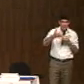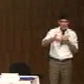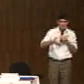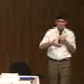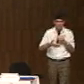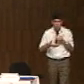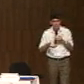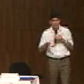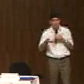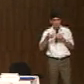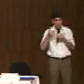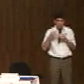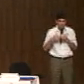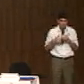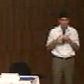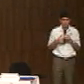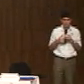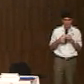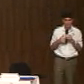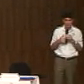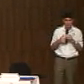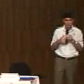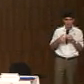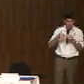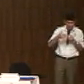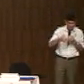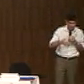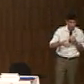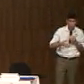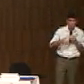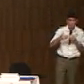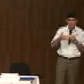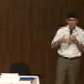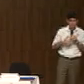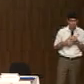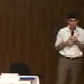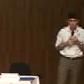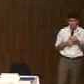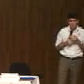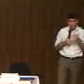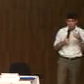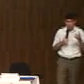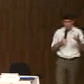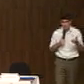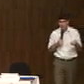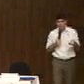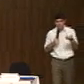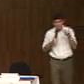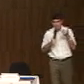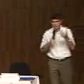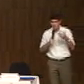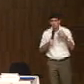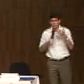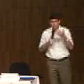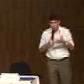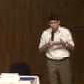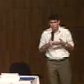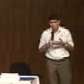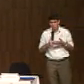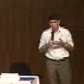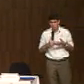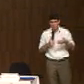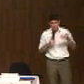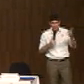estender o ERSC para os técnicos, não apenas para os docentes, que já está em funcionamento, que já está em vigor, que foi uma proposta que a gente defendeu de